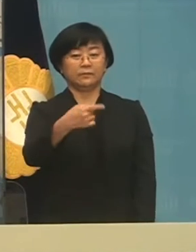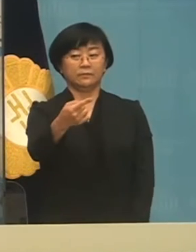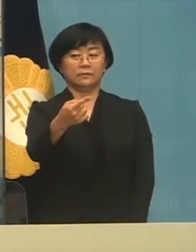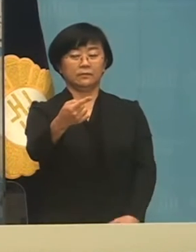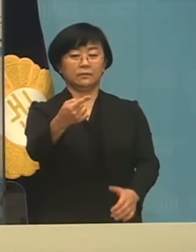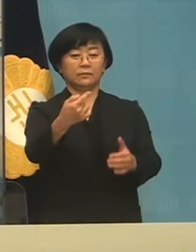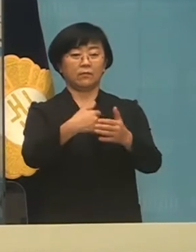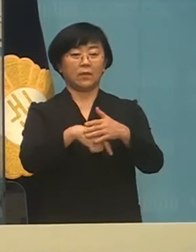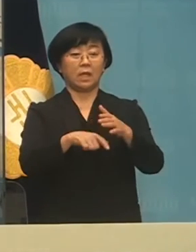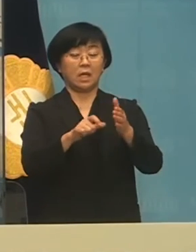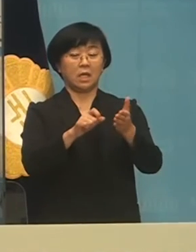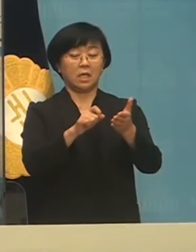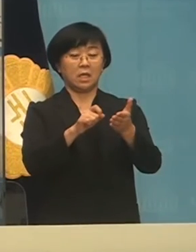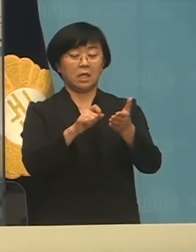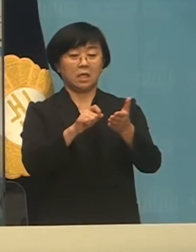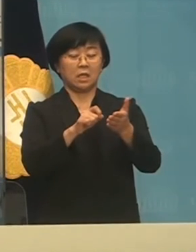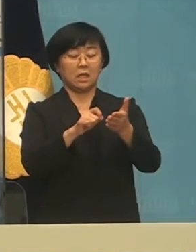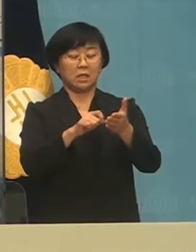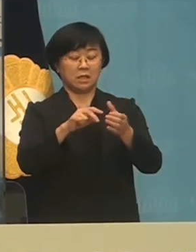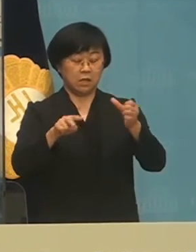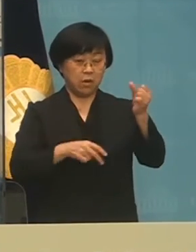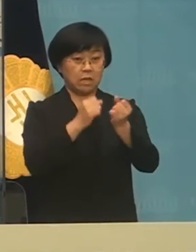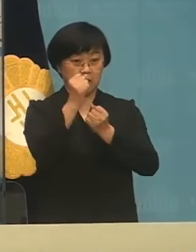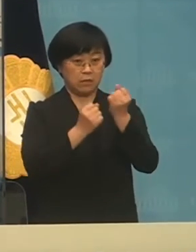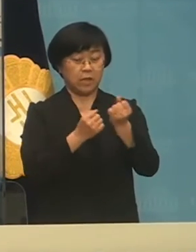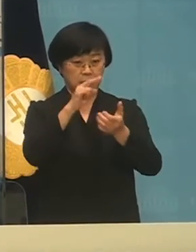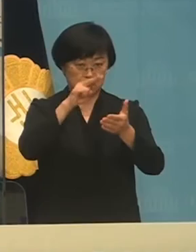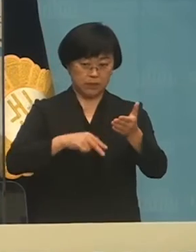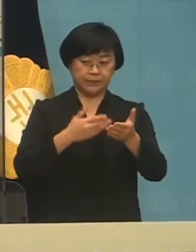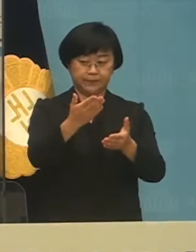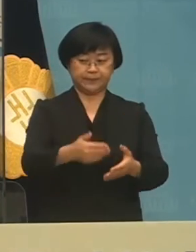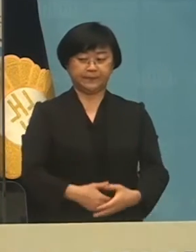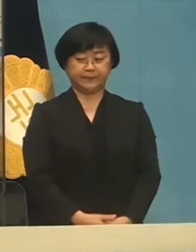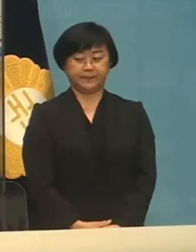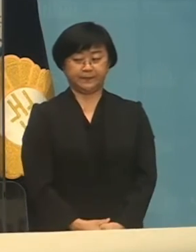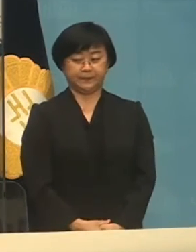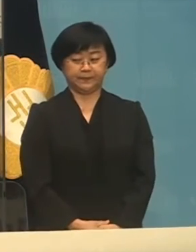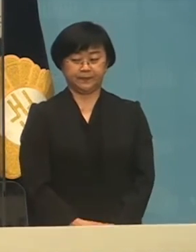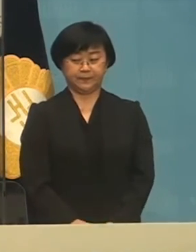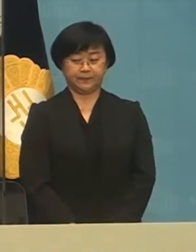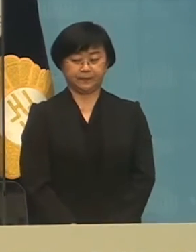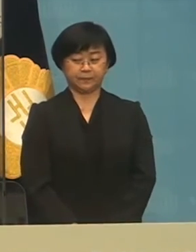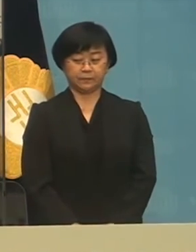다음으로 준비한 기자회견을 간단히 발표하도록 하겠습니다.